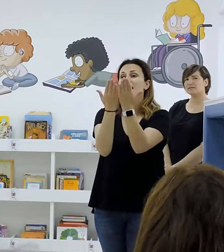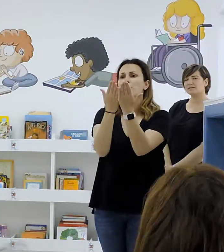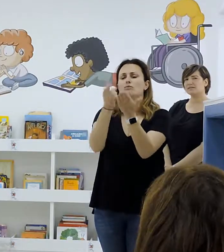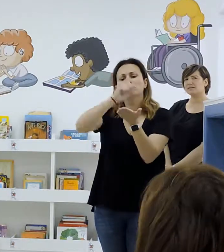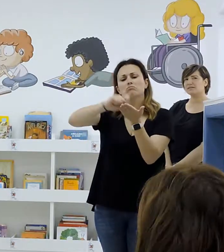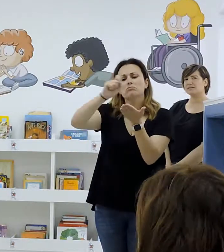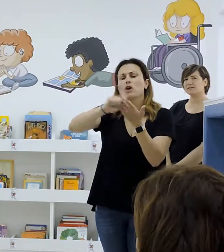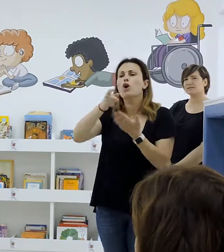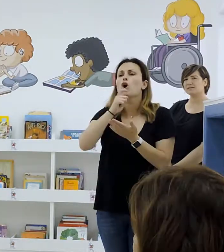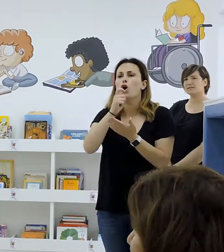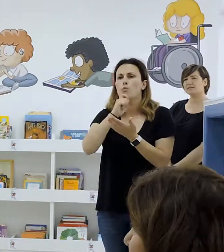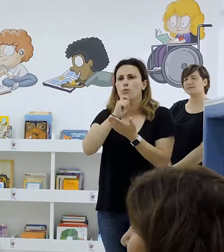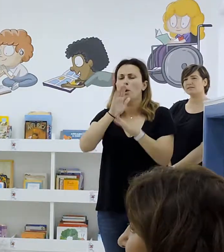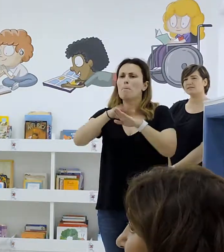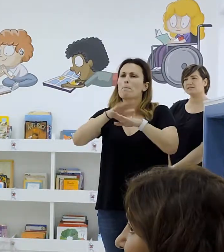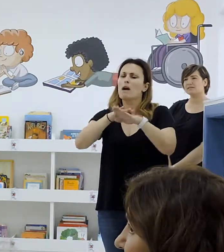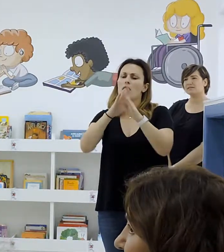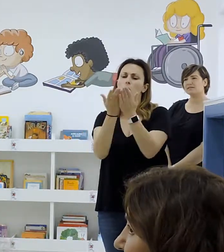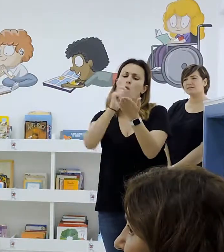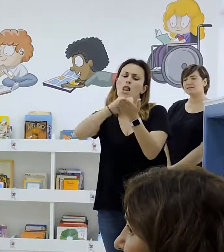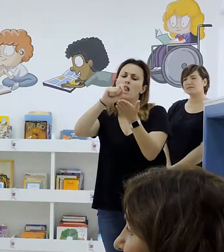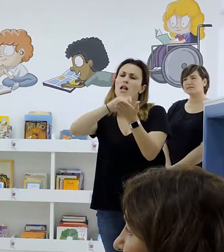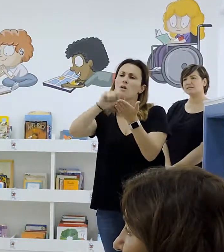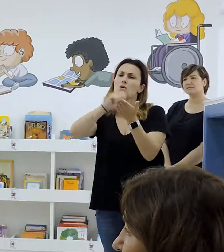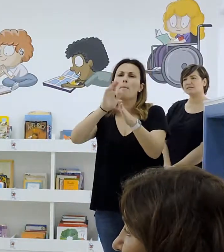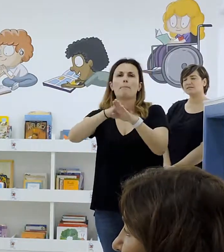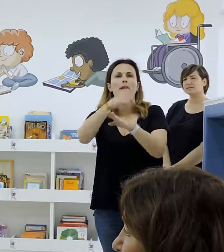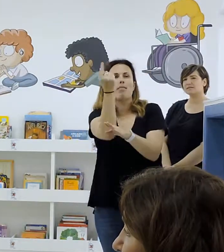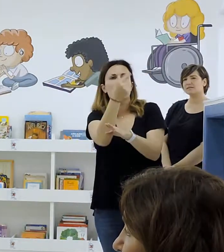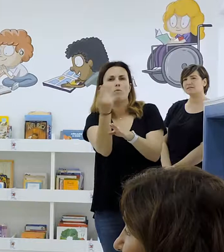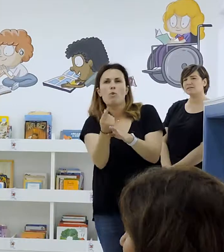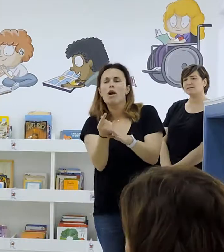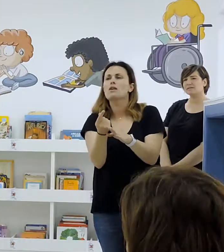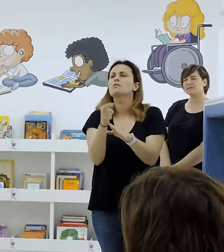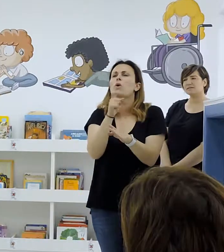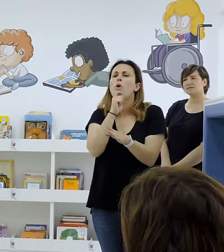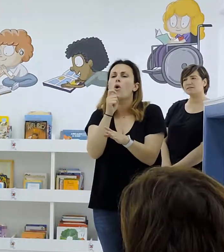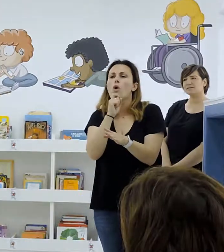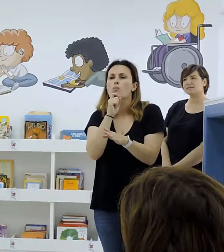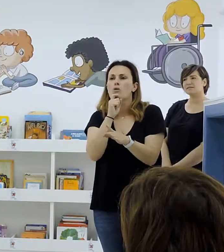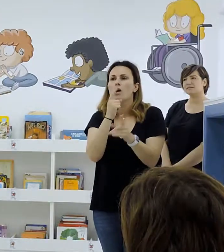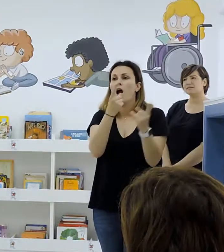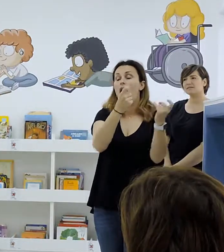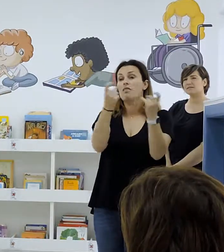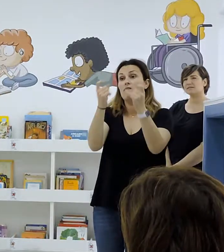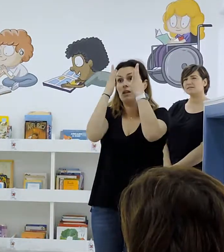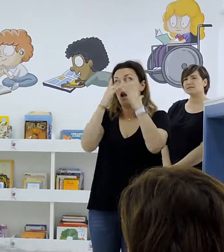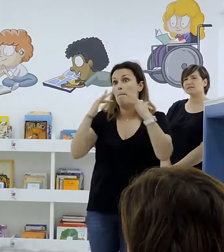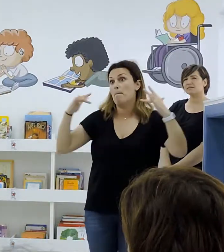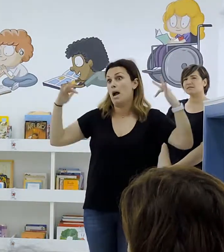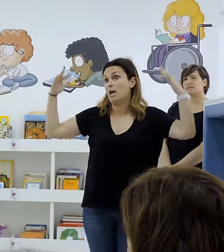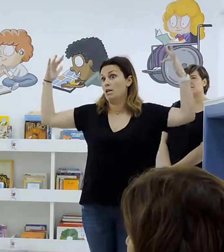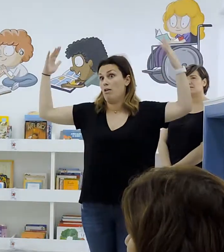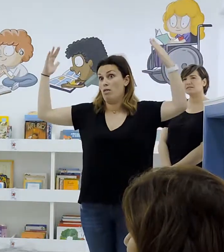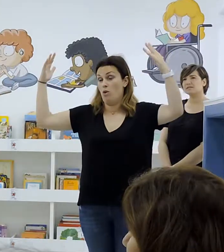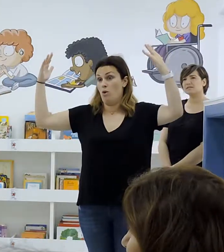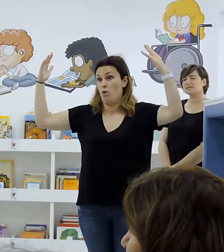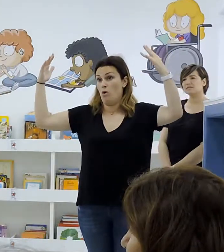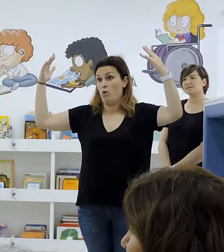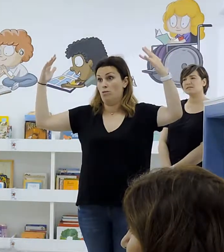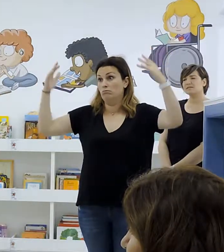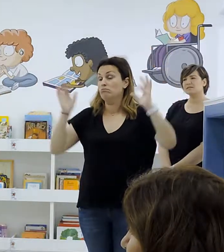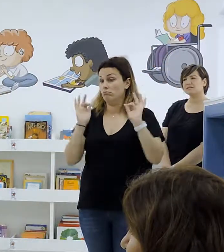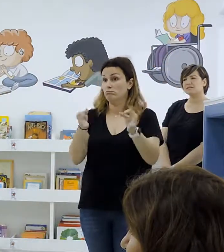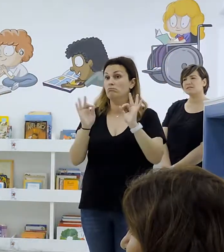un libro, para escribir un libro, para dibujar incluso, pues se requiere mucha imaginación, ¿verdad? Entonces